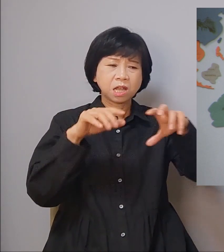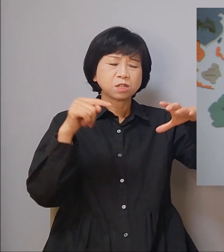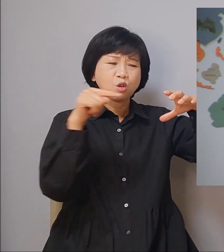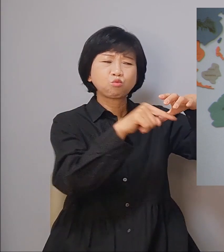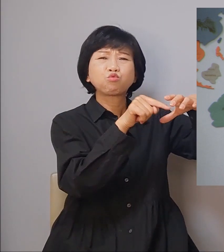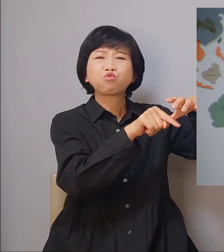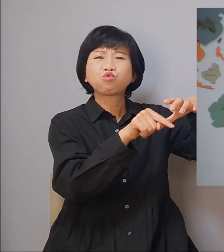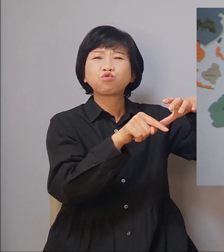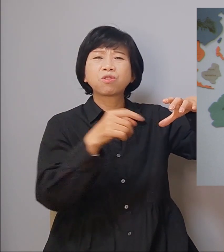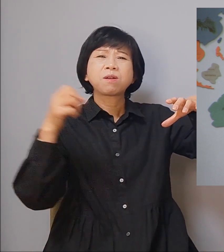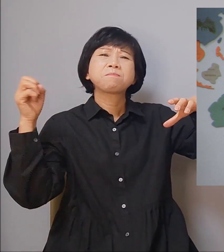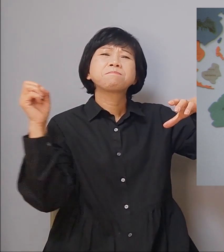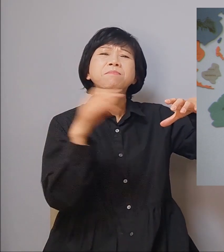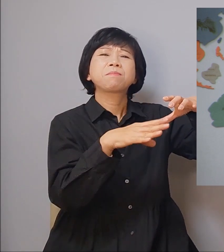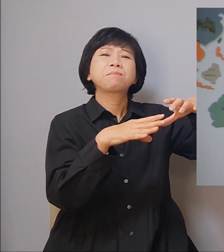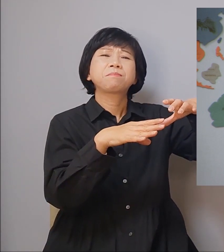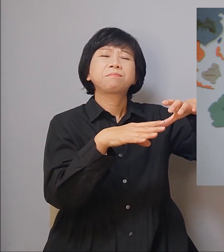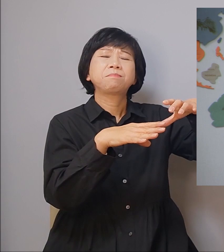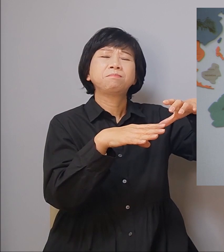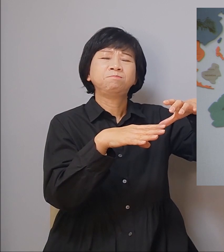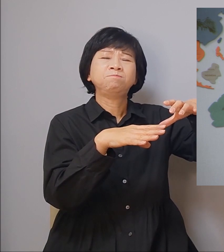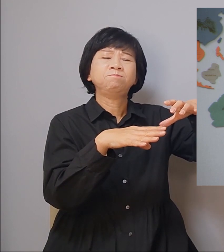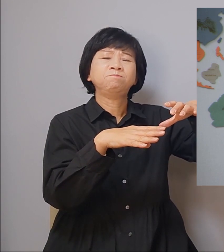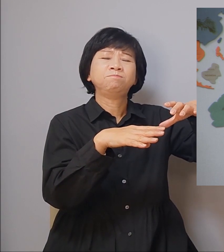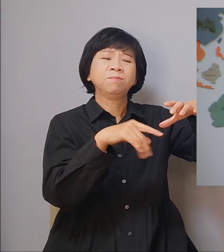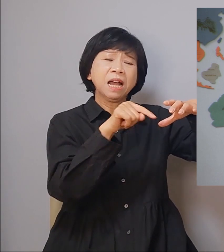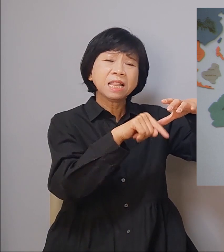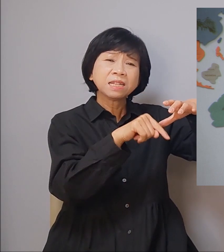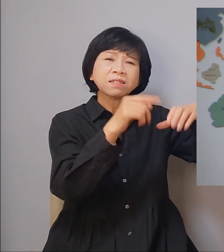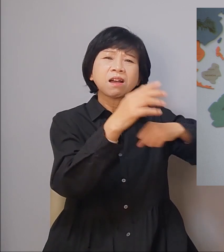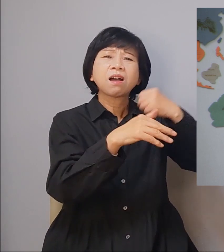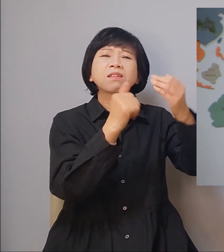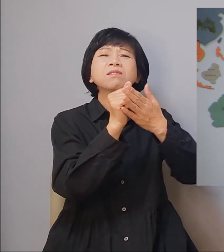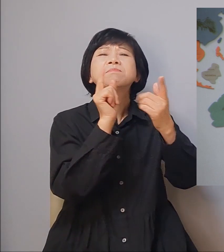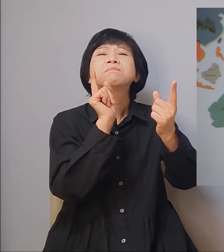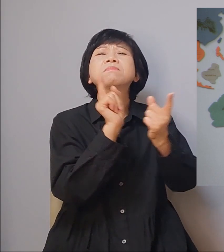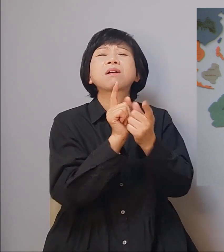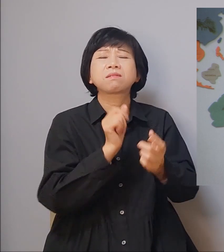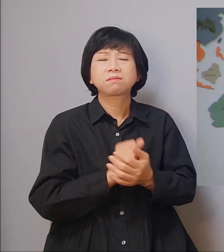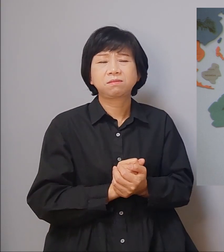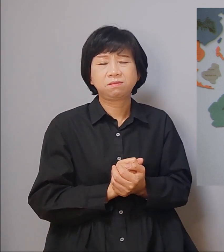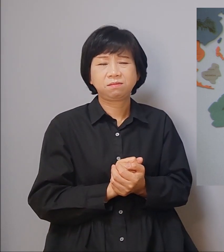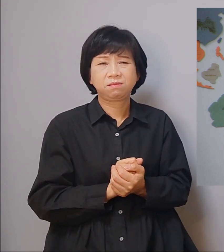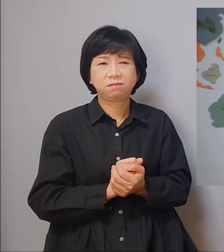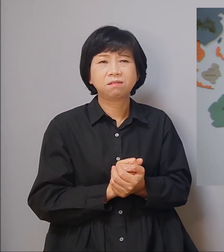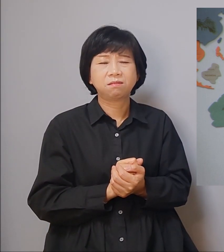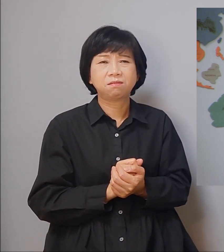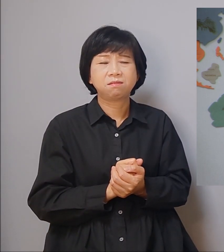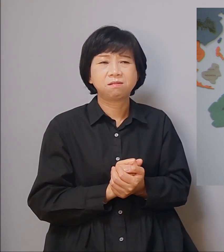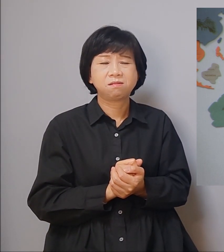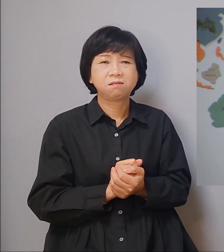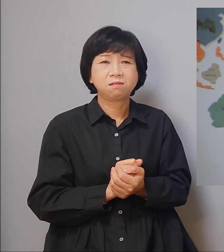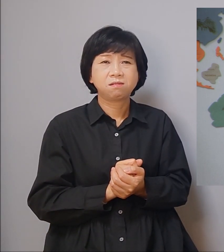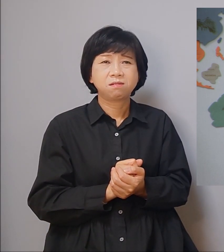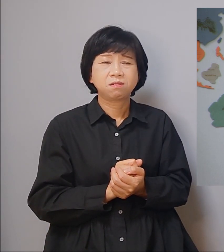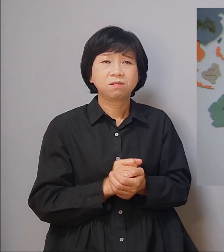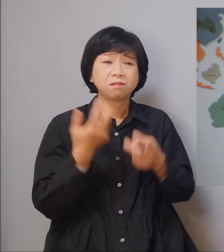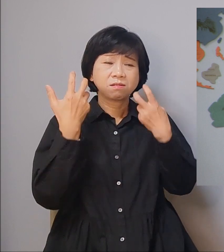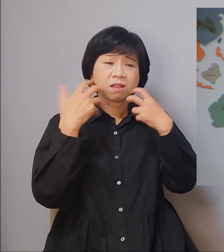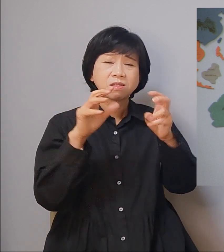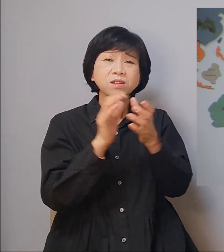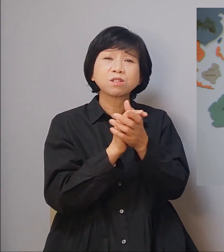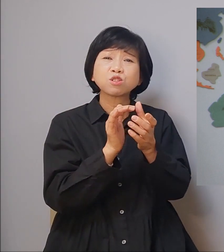다니엘을 하나님이 만나주십니다. 하나님은 사드락 메삭 아벳느고가 맹렬한 풀무불을 피하도록